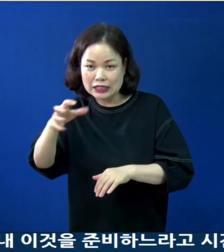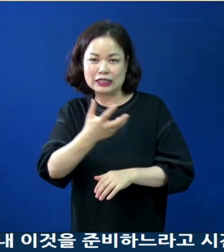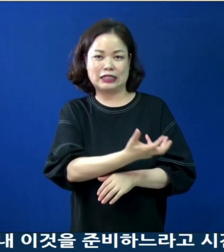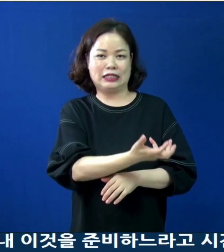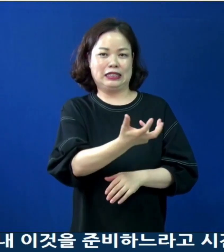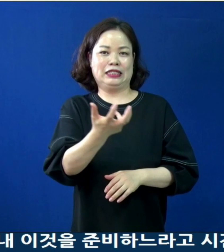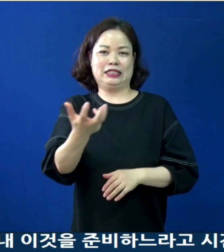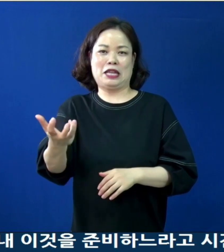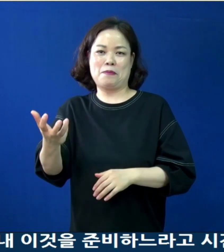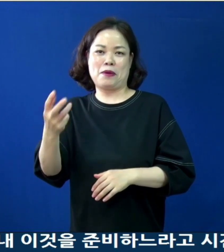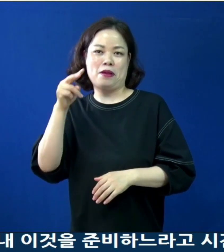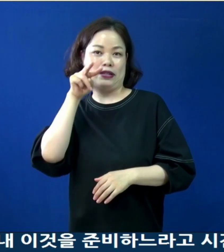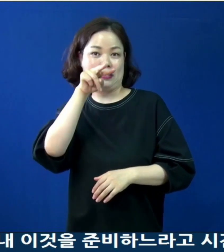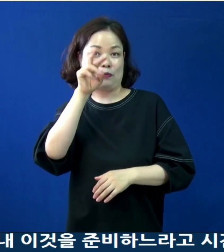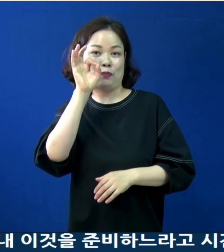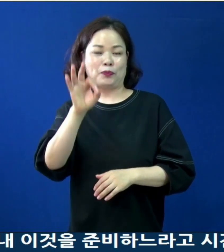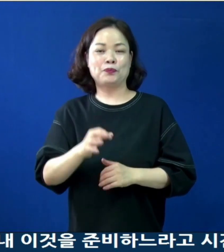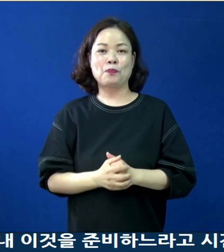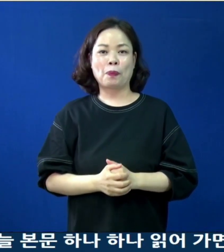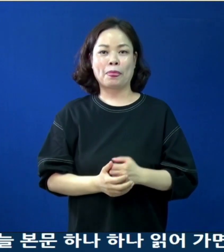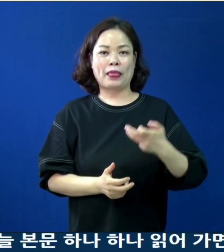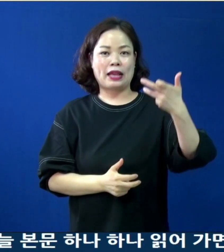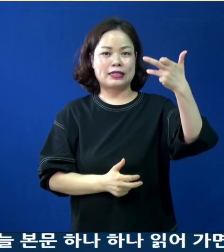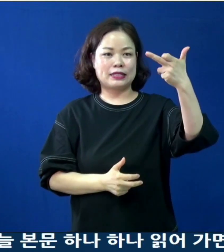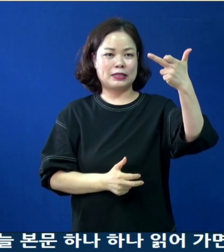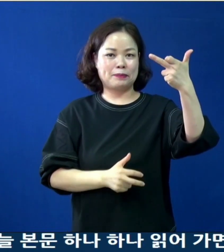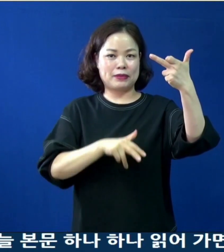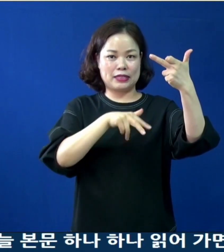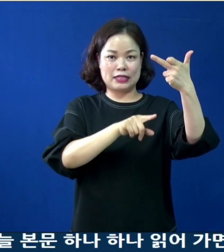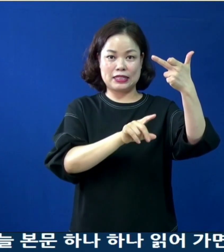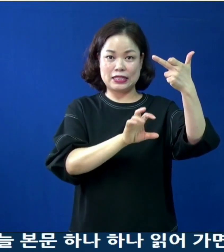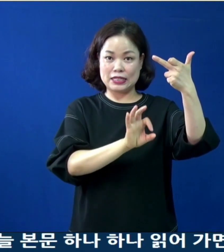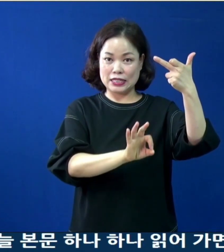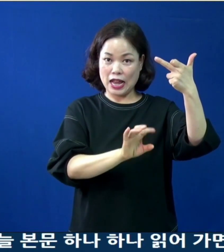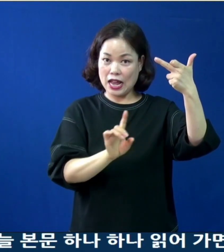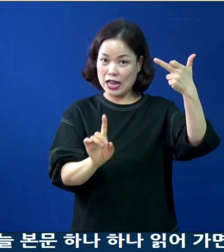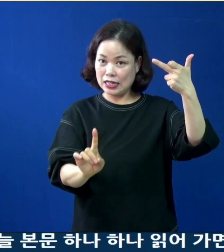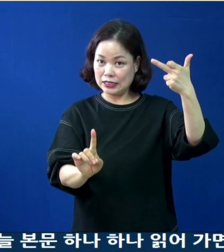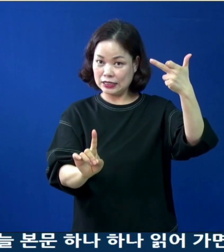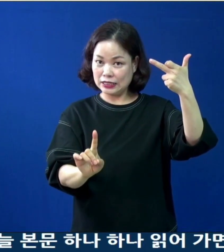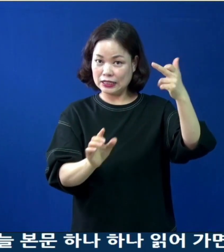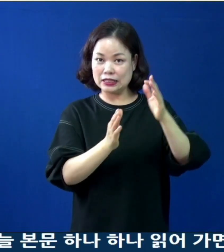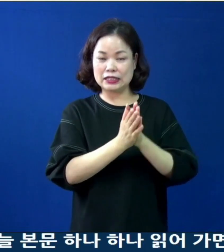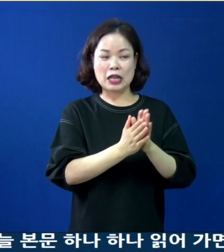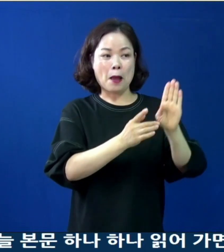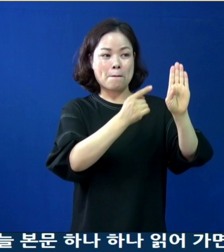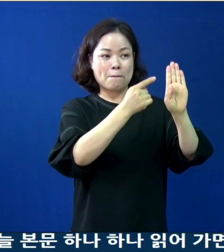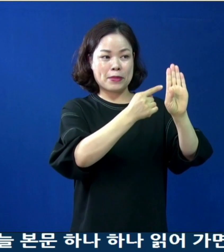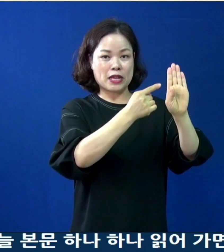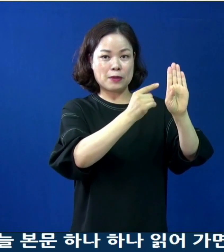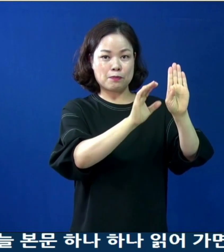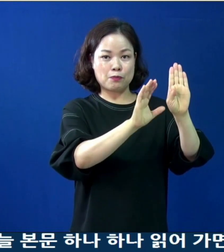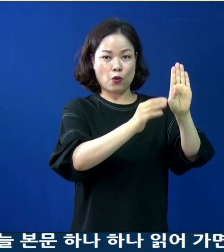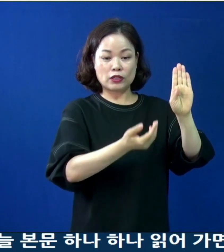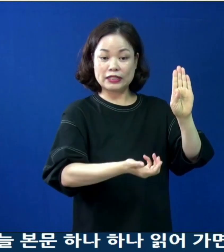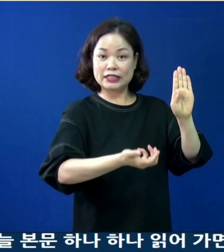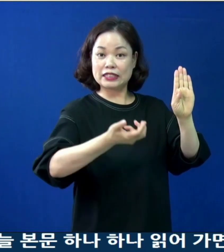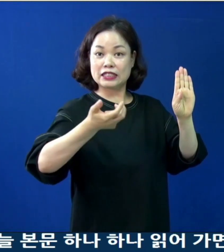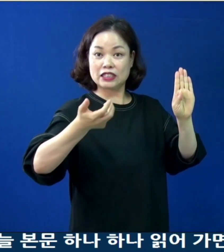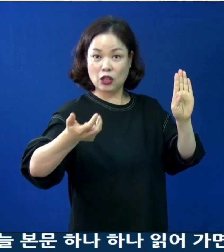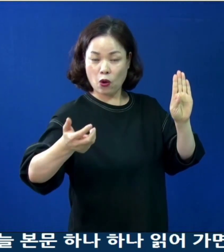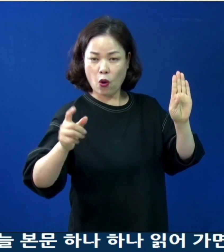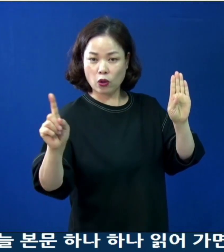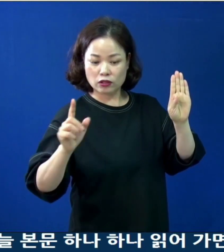보도록 하겠습니다. 17장 1절, 빌립보를 떠나게 되죠. 빌립보를 떠난 바울은